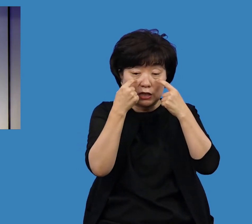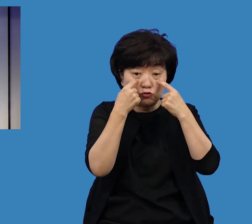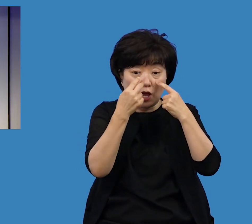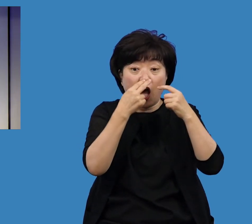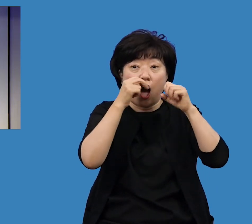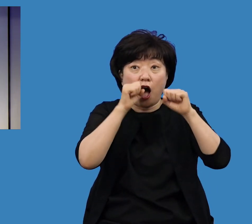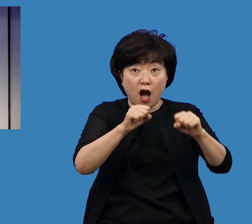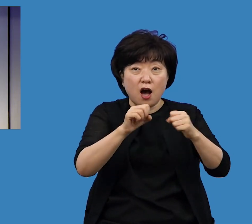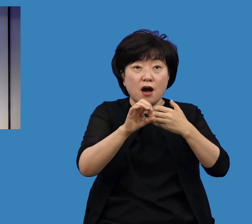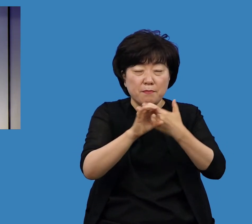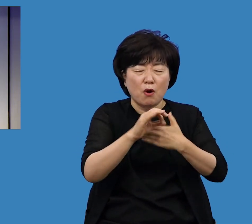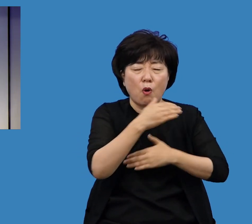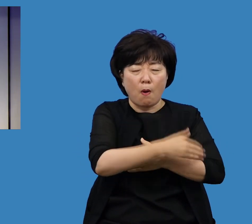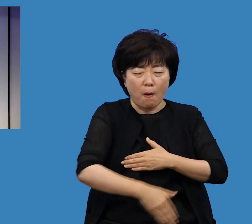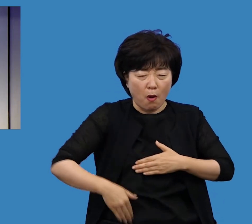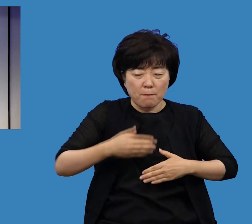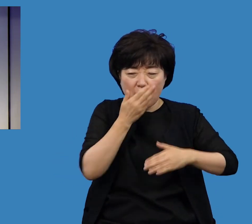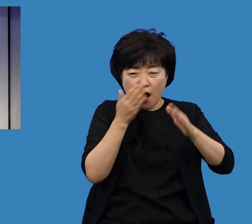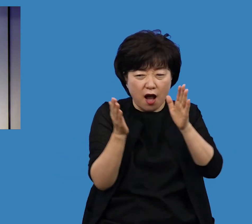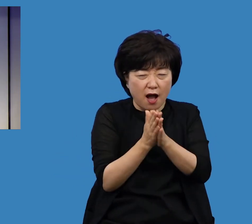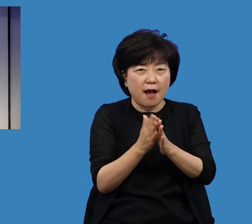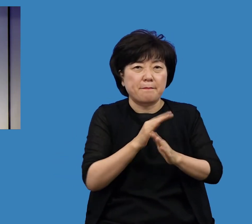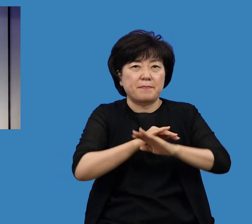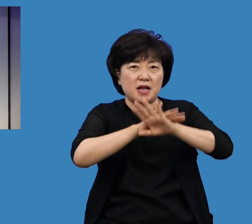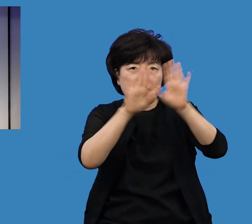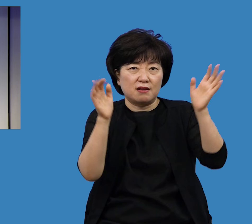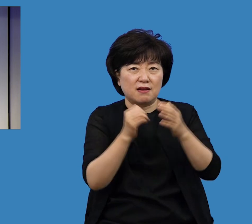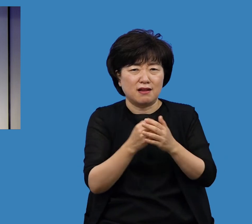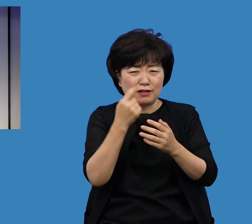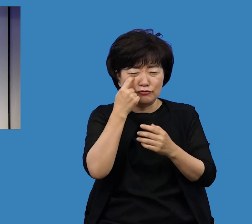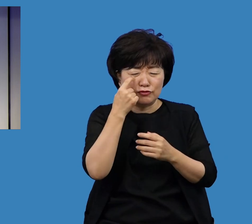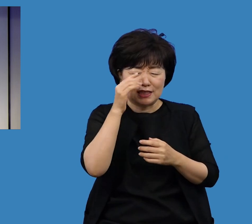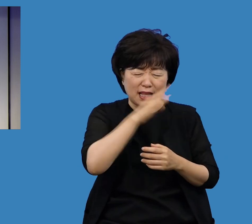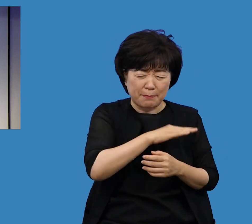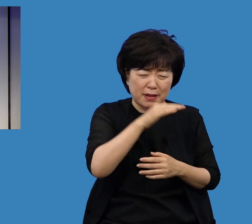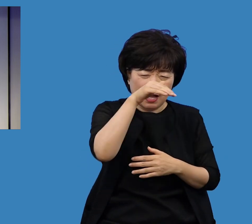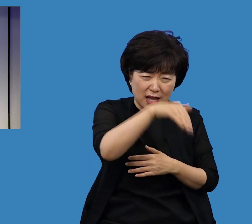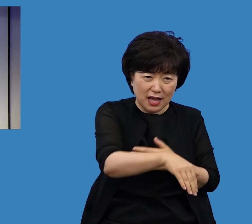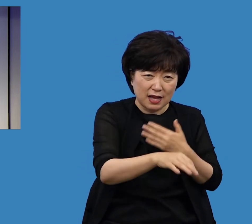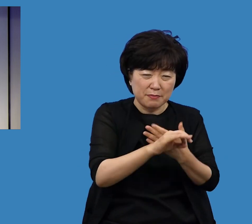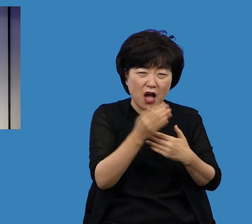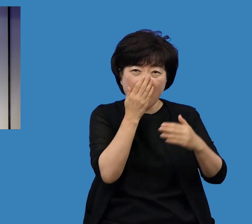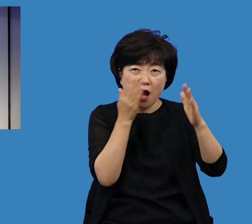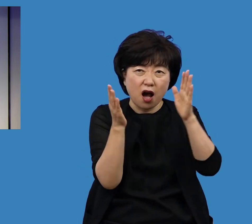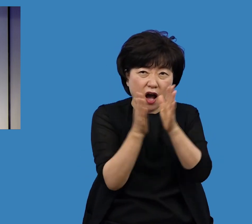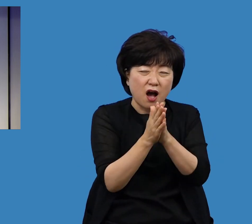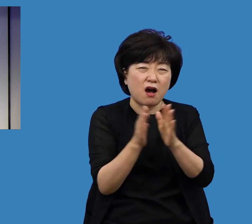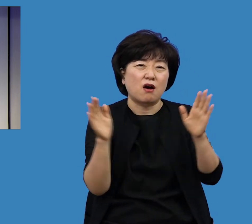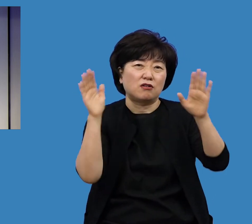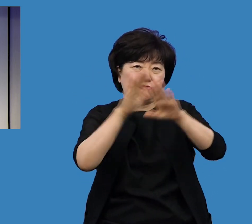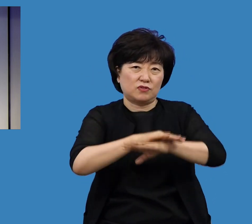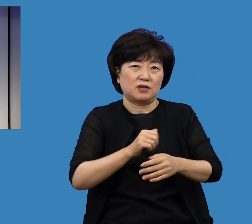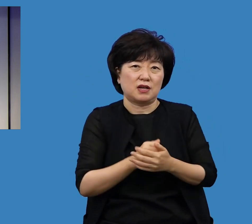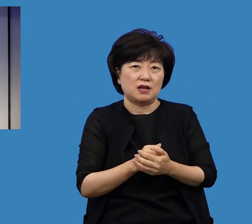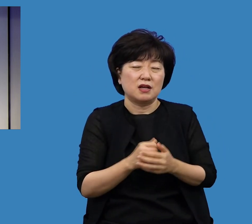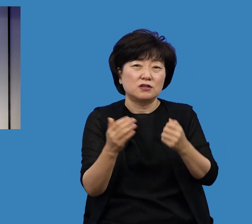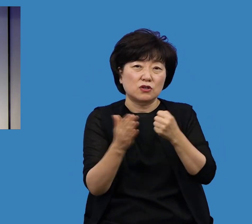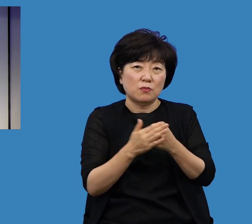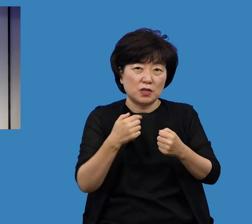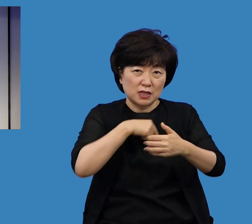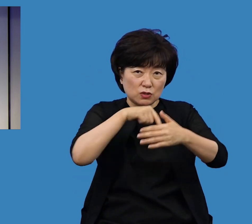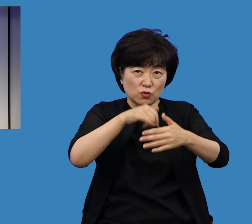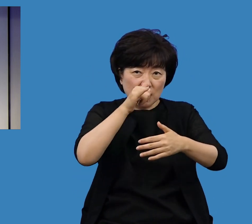것이요. 만일 나쁘면 내 몸도 어두우리라. 그러므로 내 속에 있는 빛이 어둡지 아니한가 보라. 이게 여러분 무슨